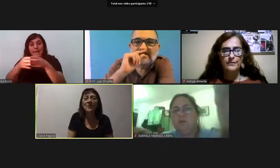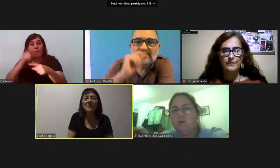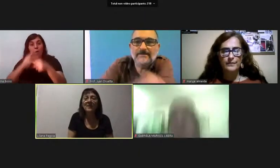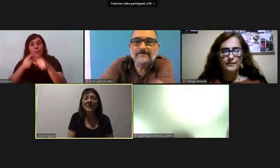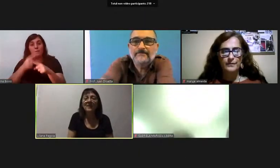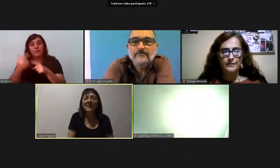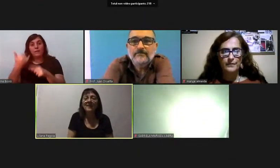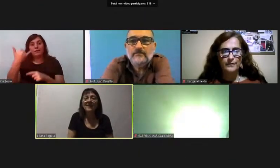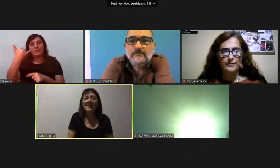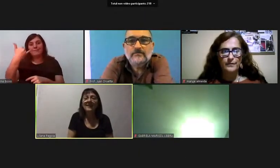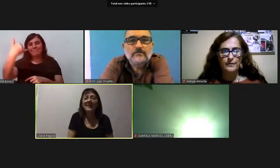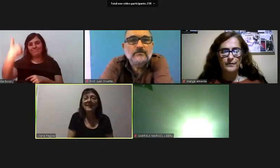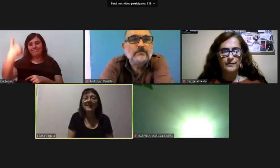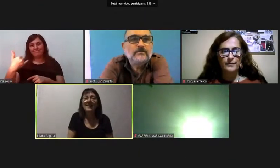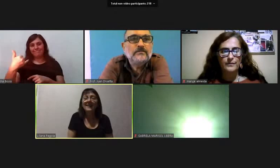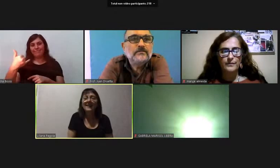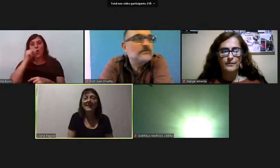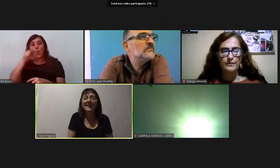yo.